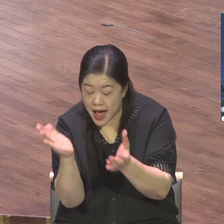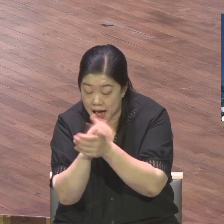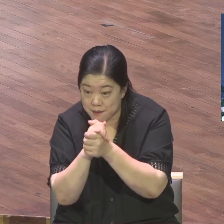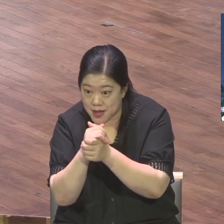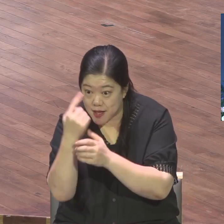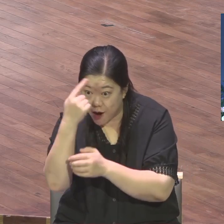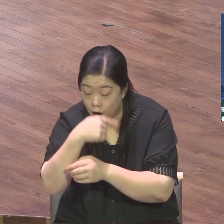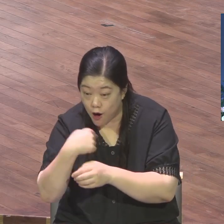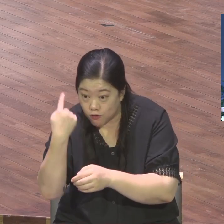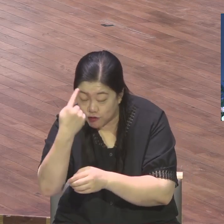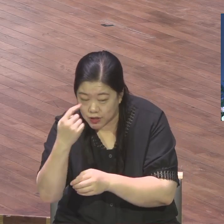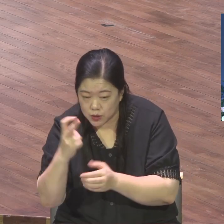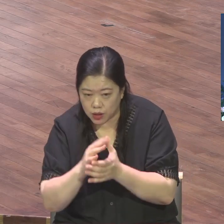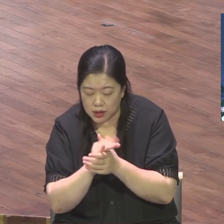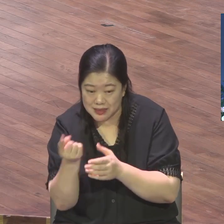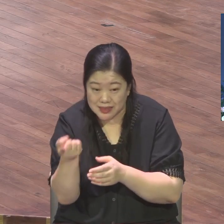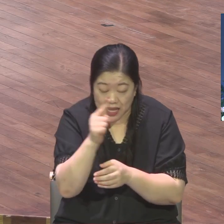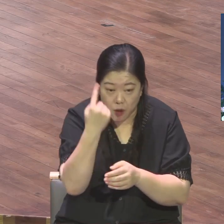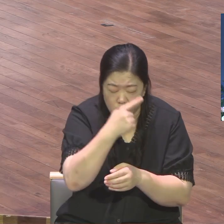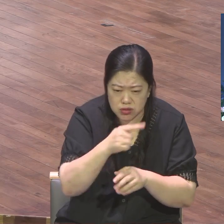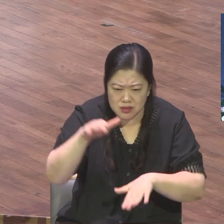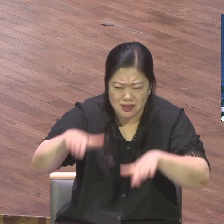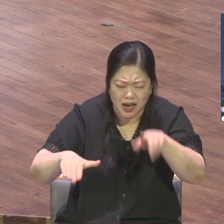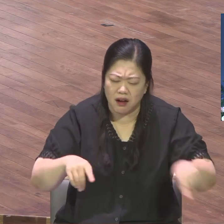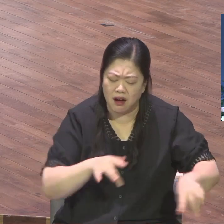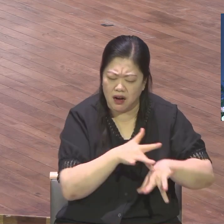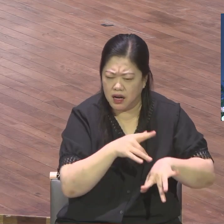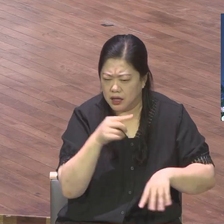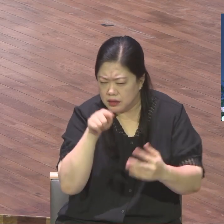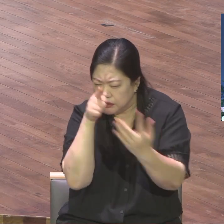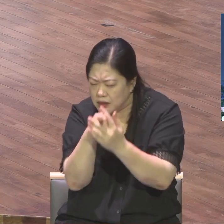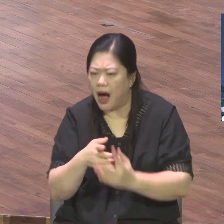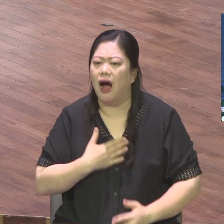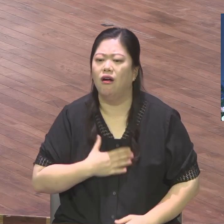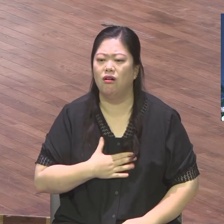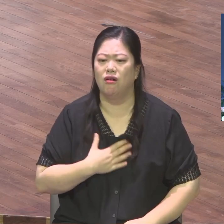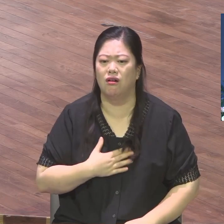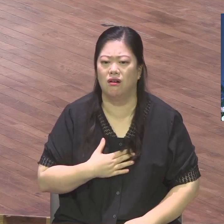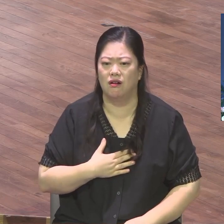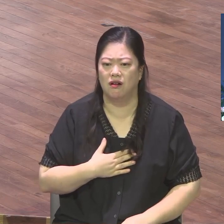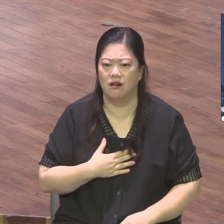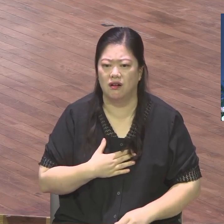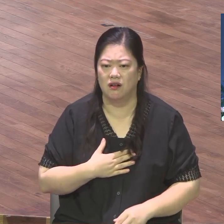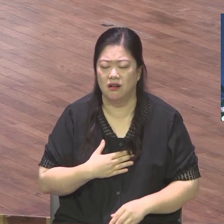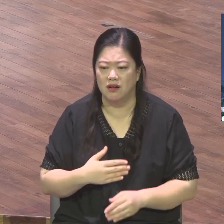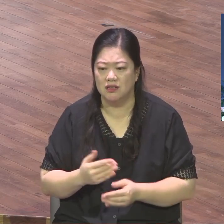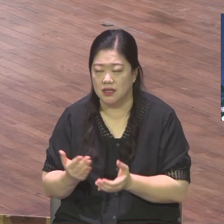하나님의 말씀에는요 즉시로 바로바로 결단하는 믿음을 가지시기 바랍니다.